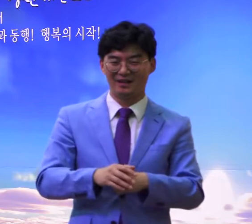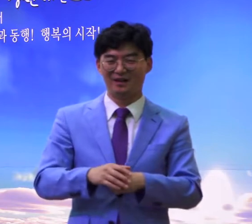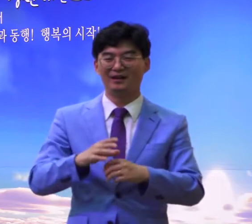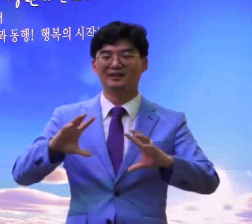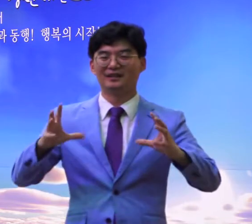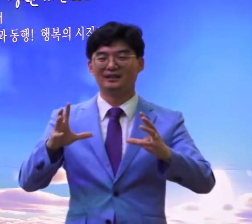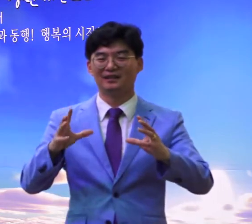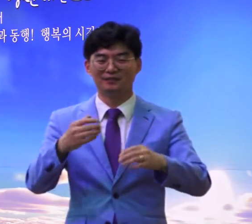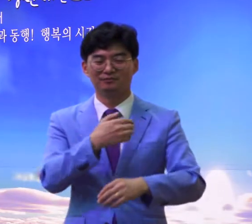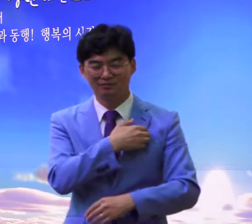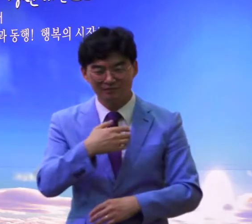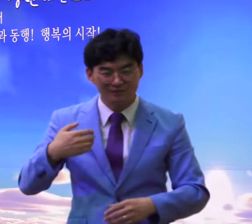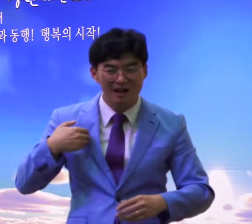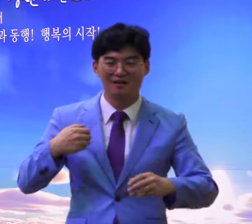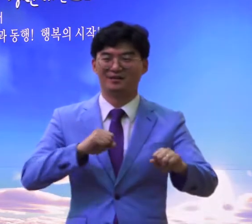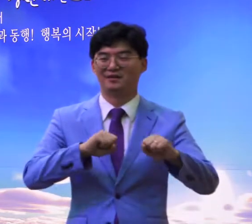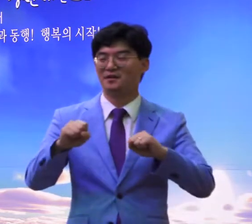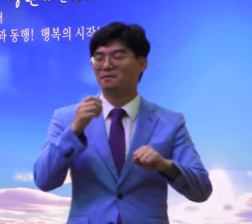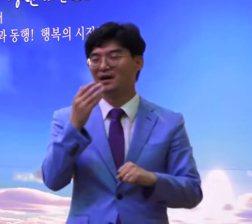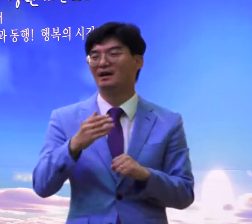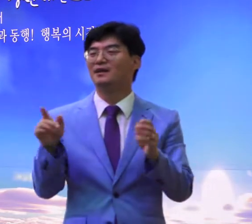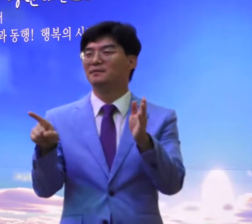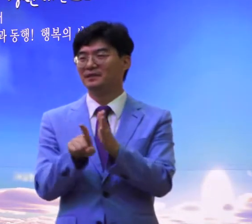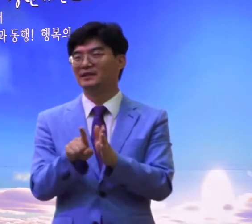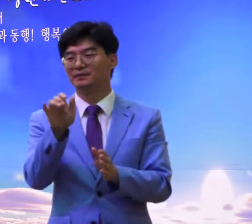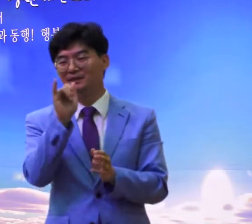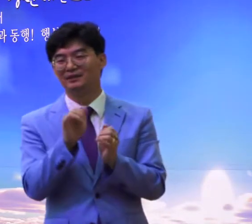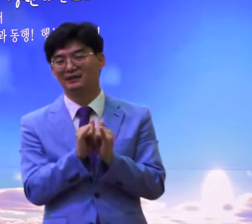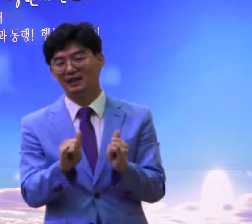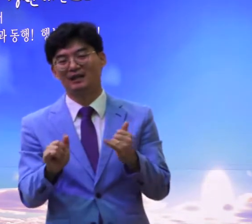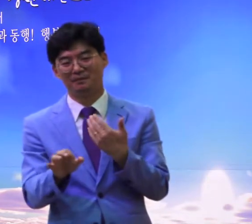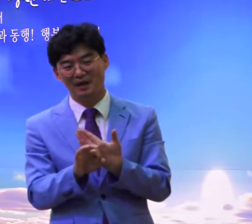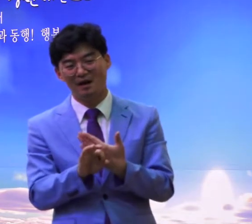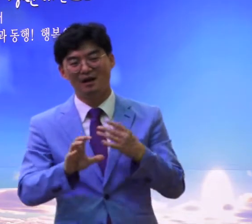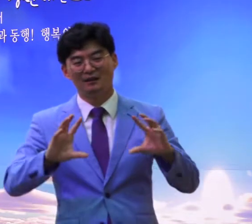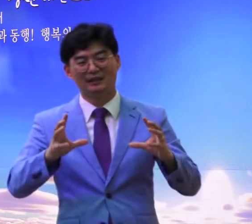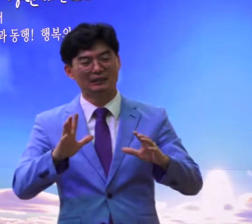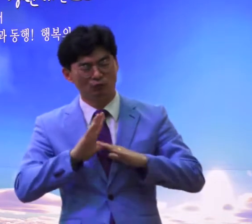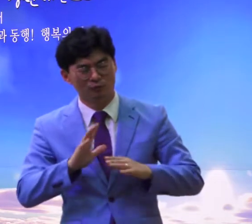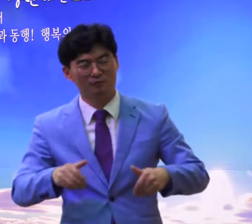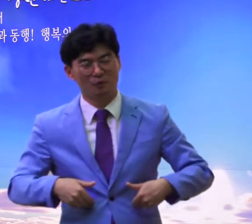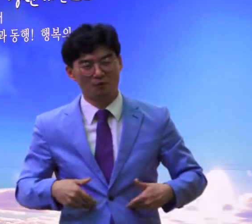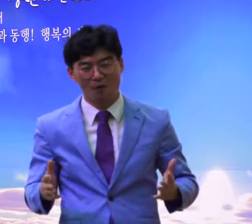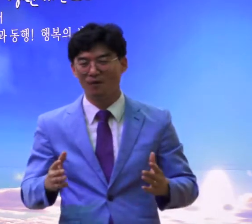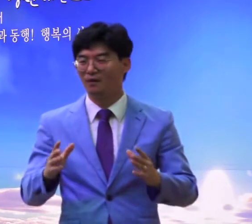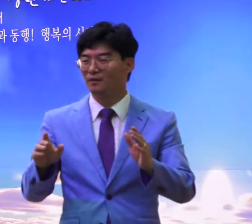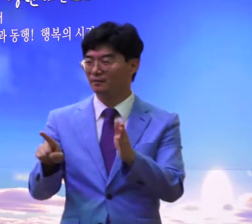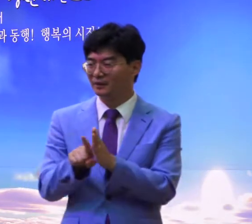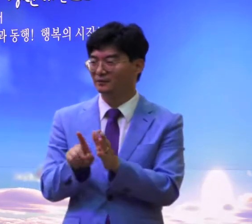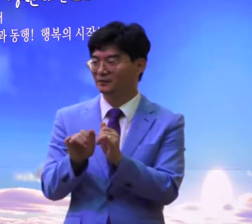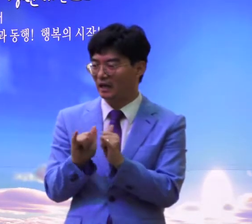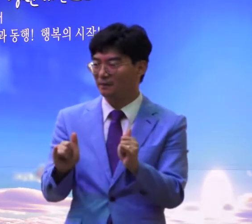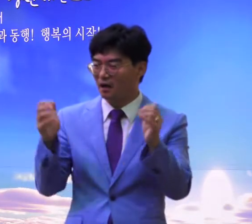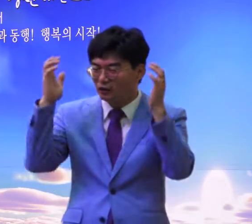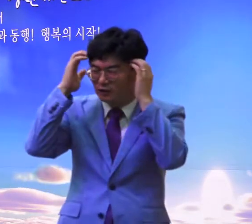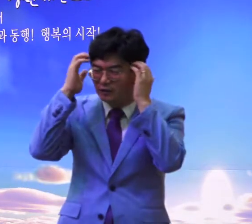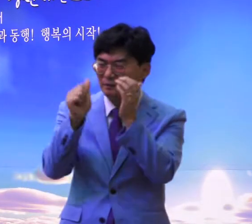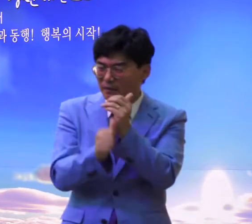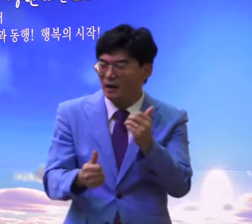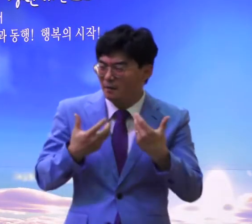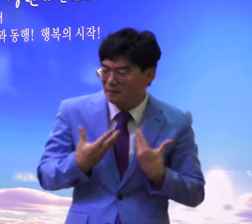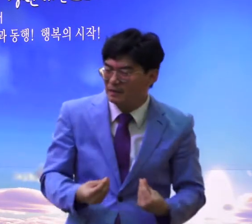있습니다. 여러분, 우리가 믿음의 사람이면 세상을 두려워할 것이 없습니다. 세상이 우리를 두려워할 것이고 세상은